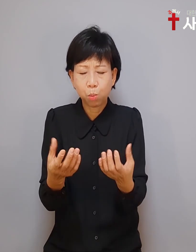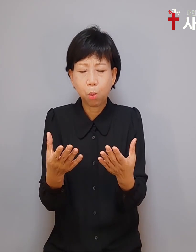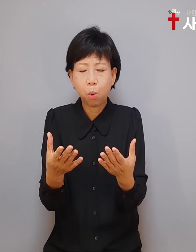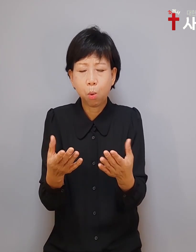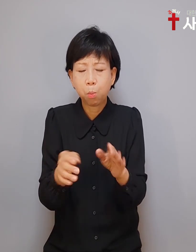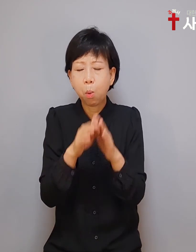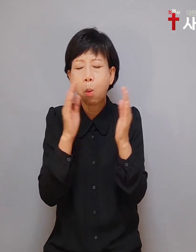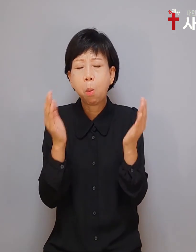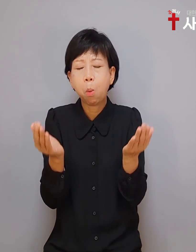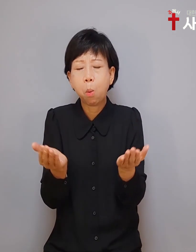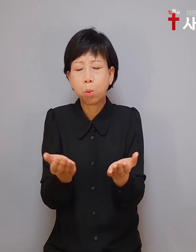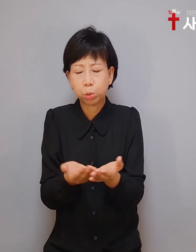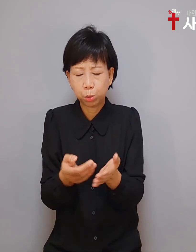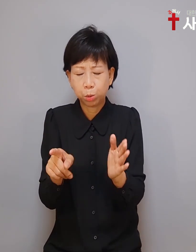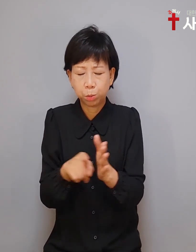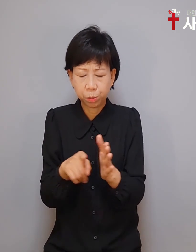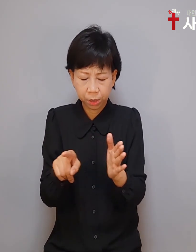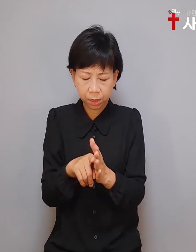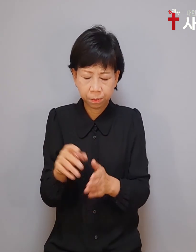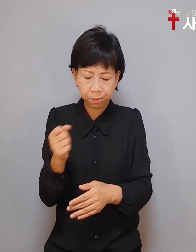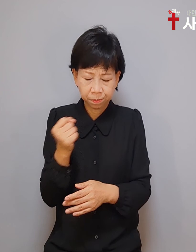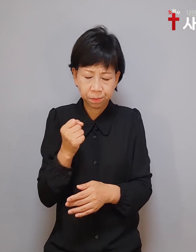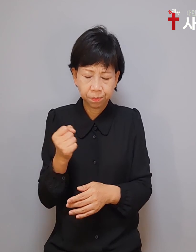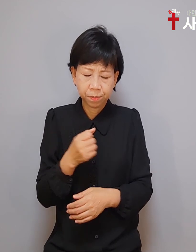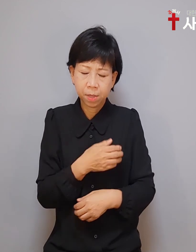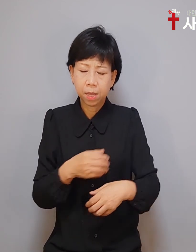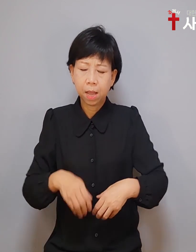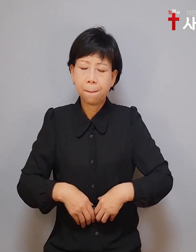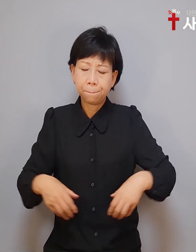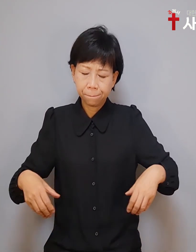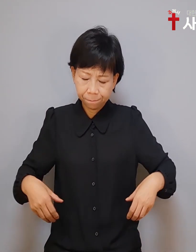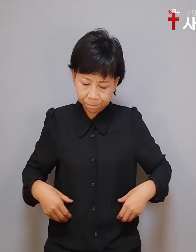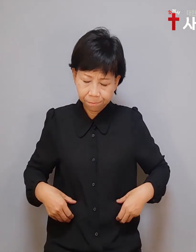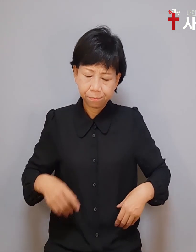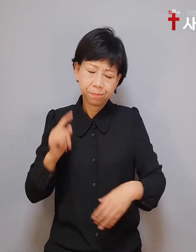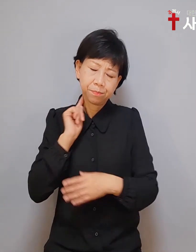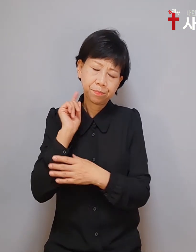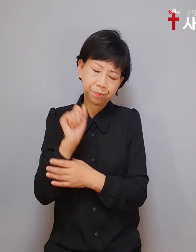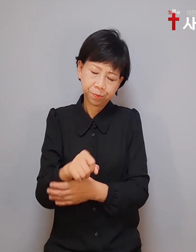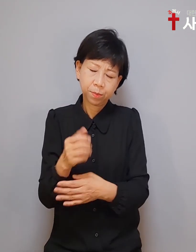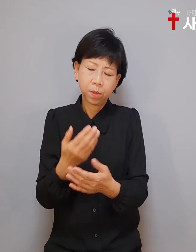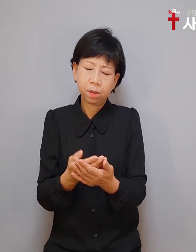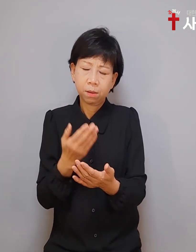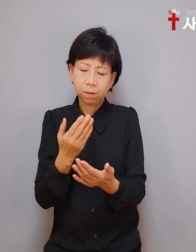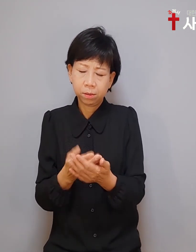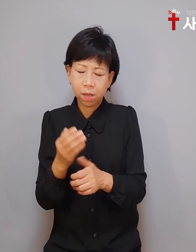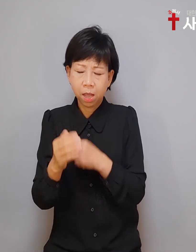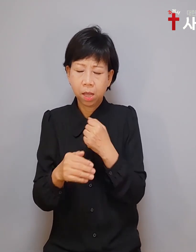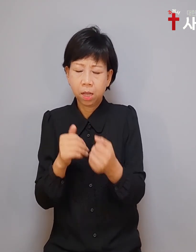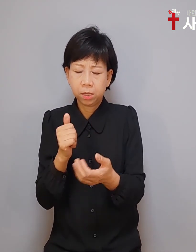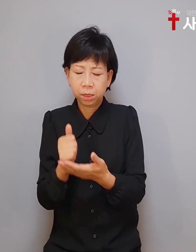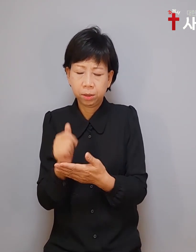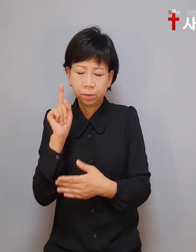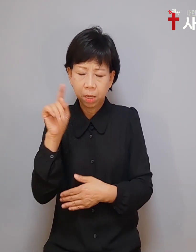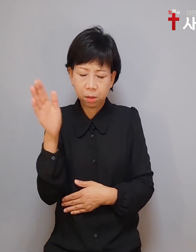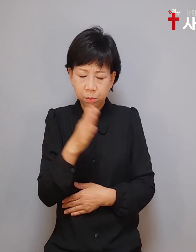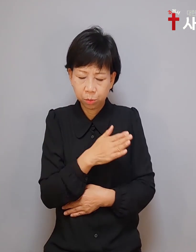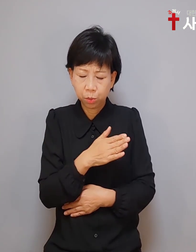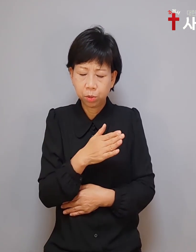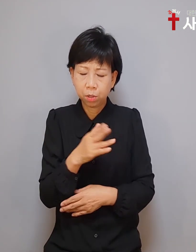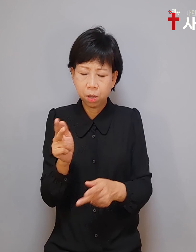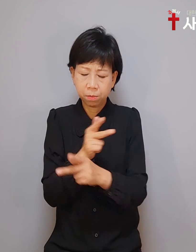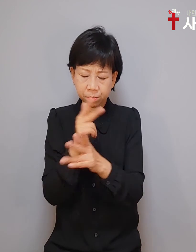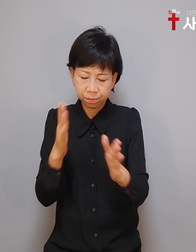모두 그런 믿음으로 살아갈 수 있도록 담대함을 허락하여 주시옵소서. 하나님 내일부터 한 주간